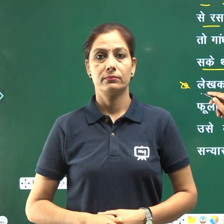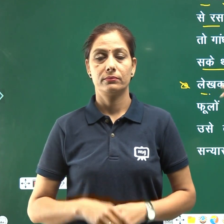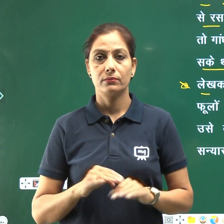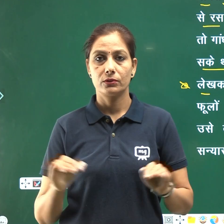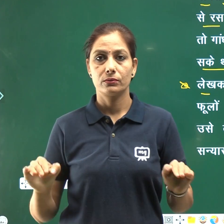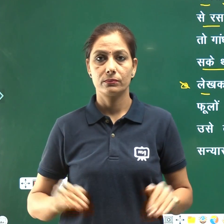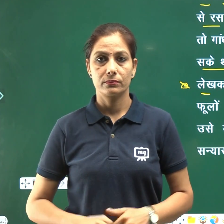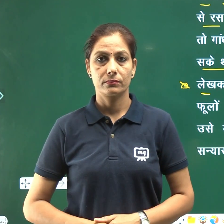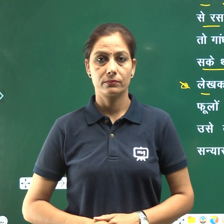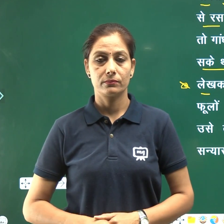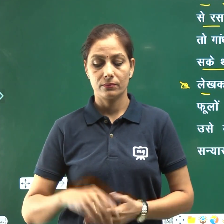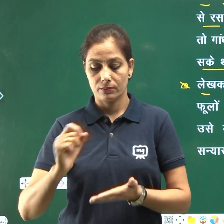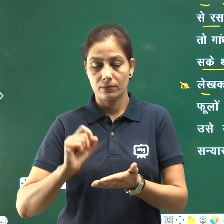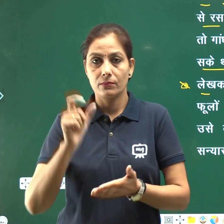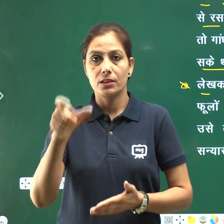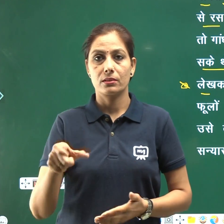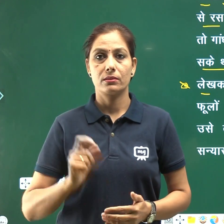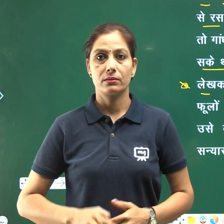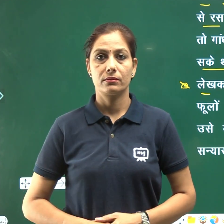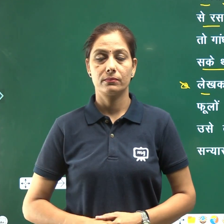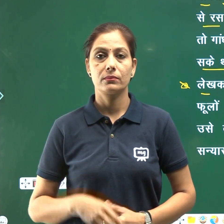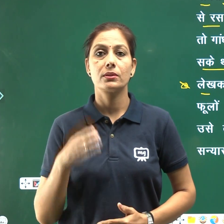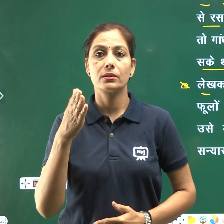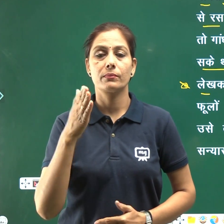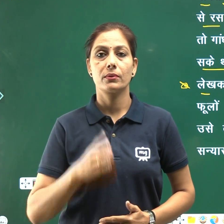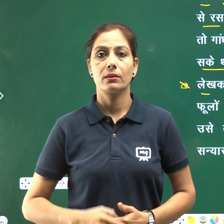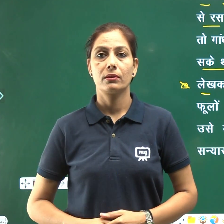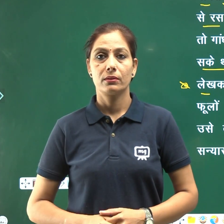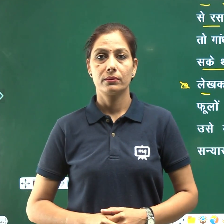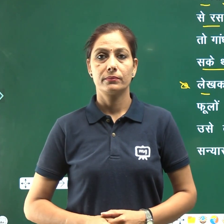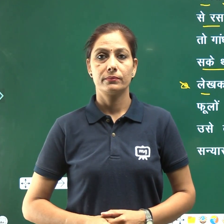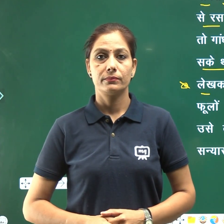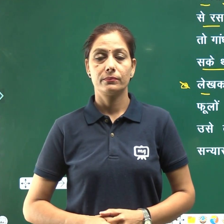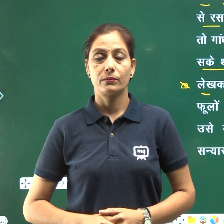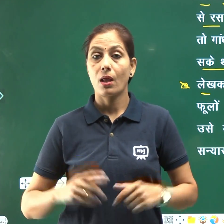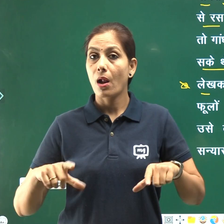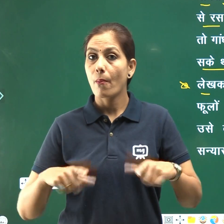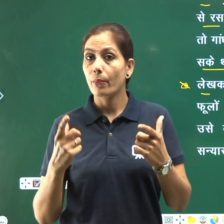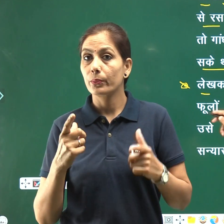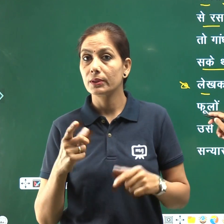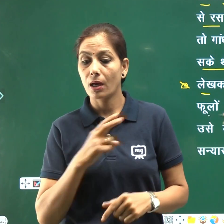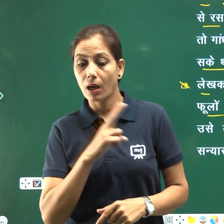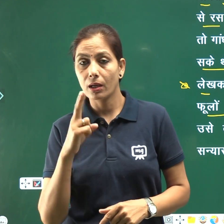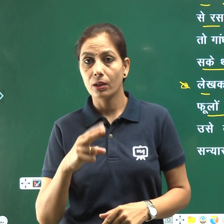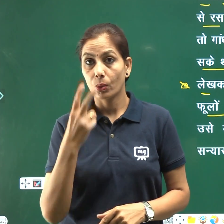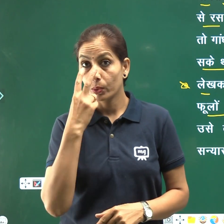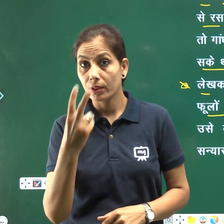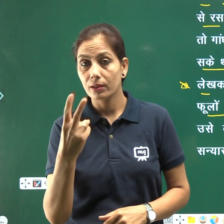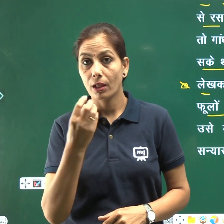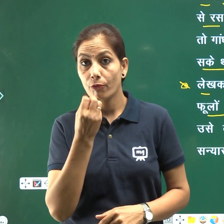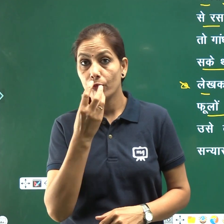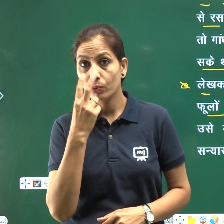बच्चों, लेखक जब भी शीरीष के फूलों को देखता है